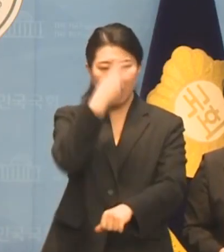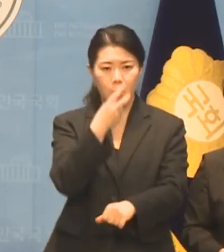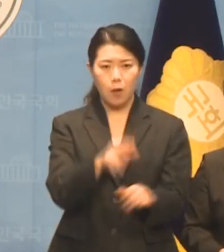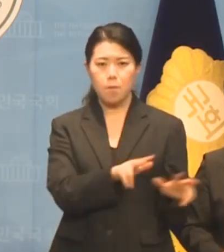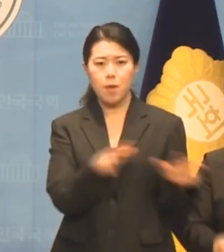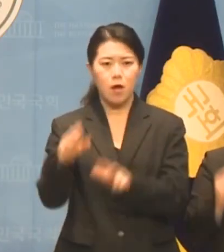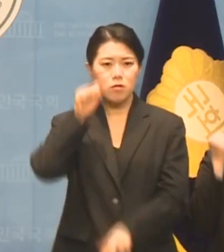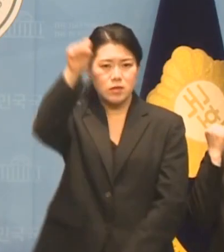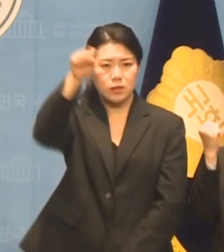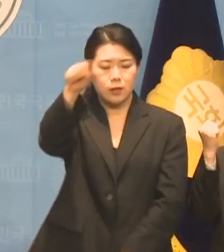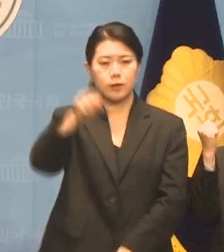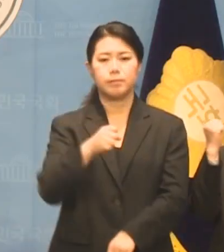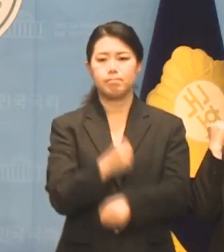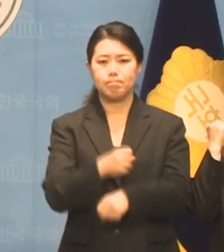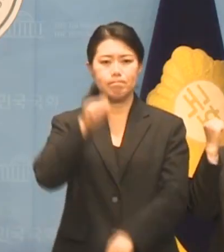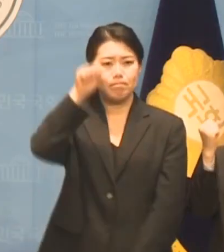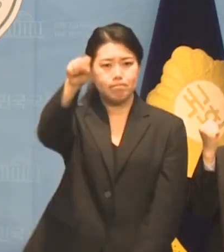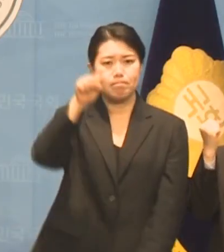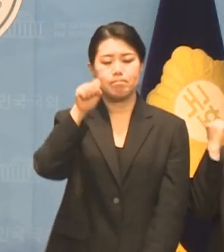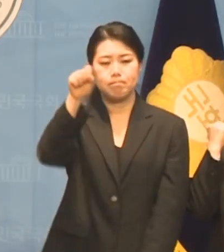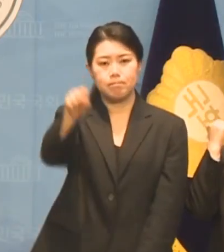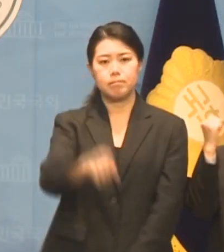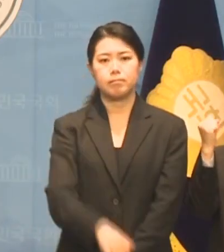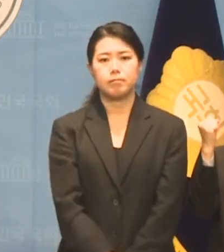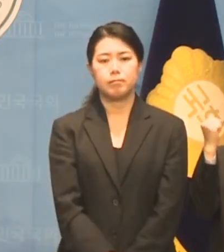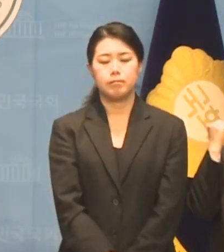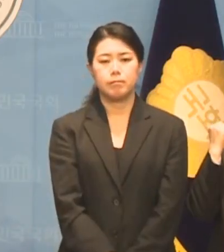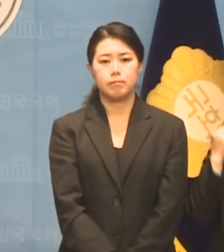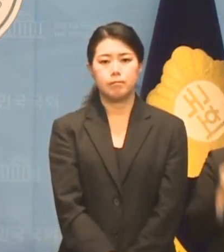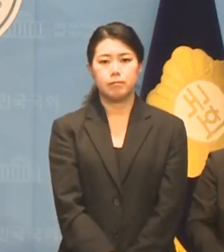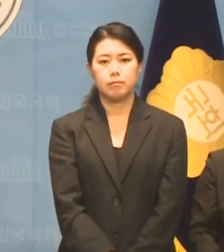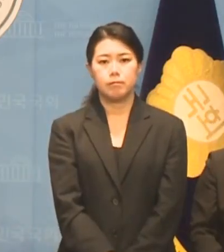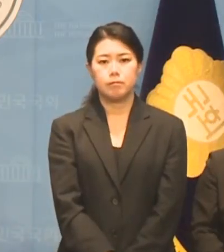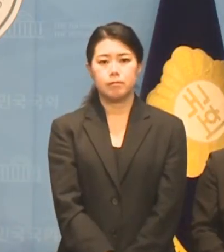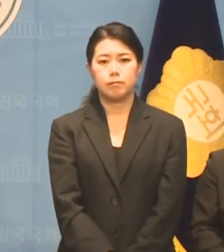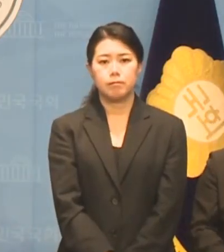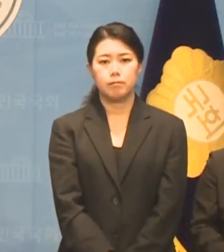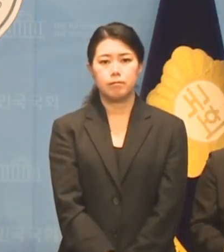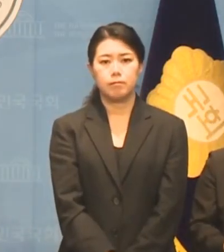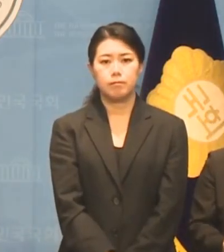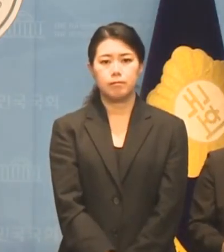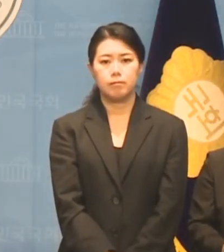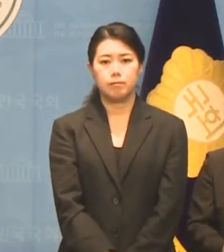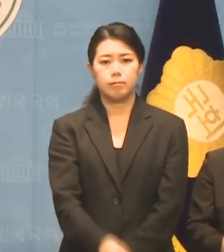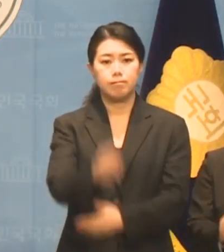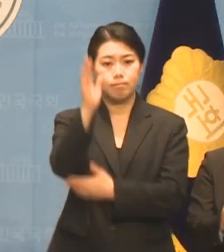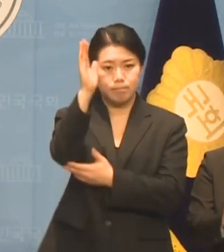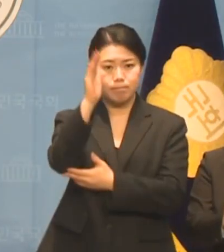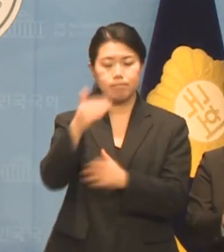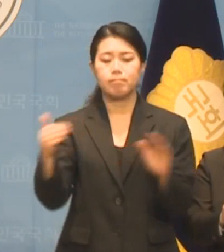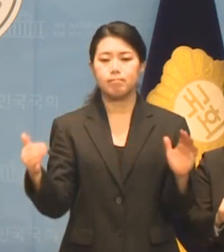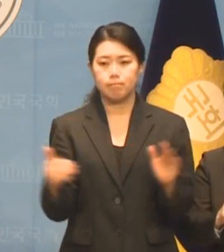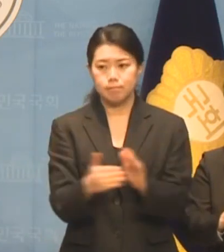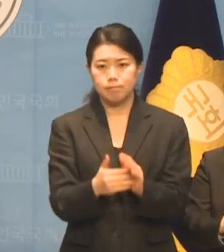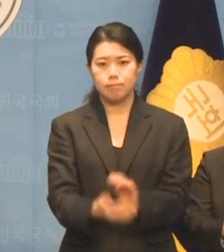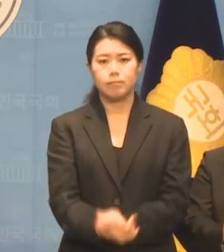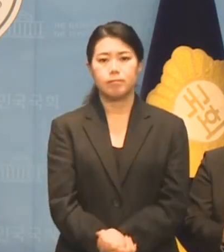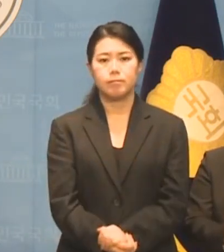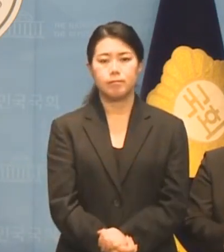즉각 실시하라! 실시하라! 실시하라! 실시하라! 예, 이상 기자회견을 마치고